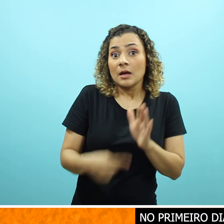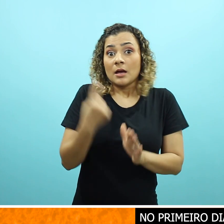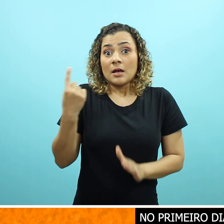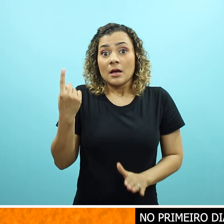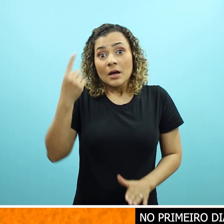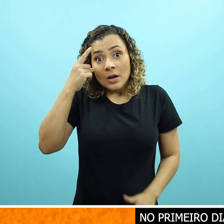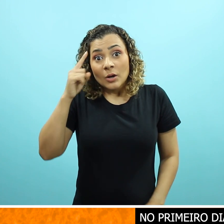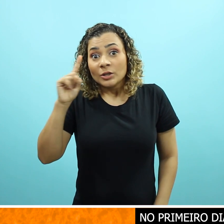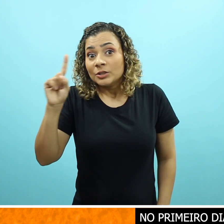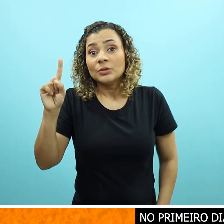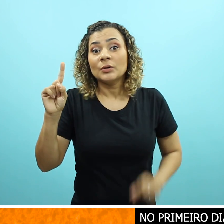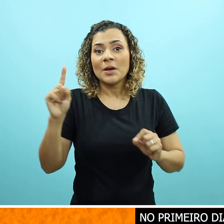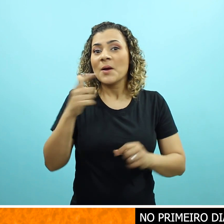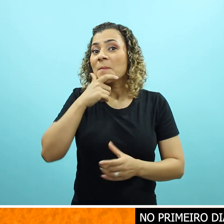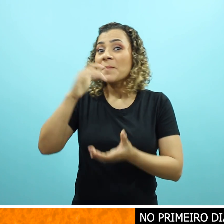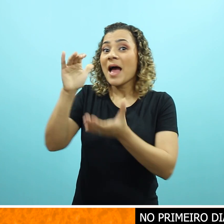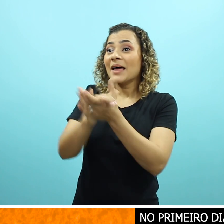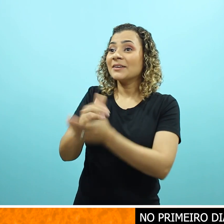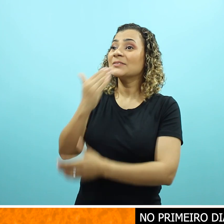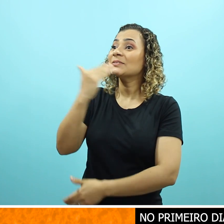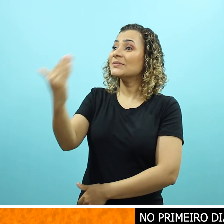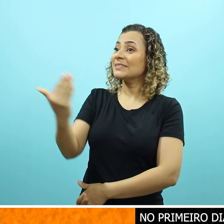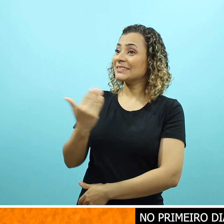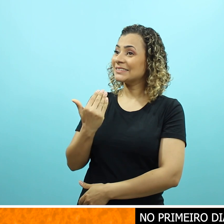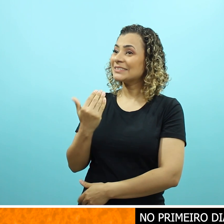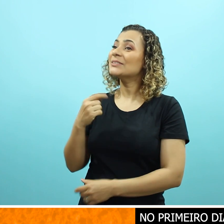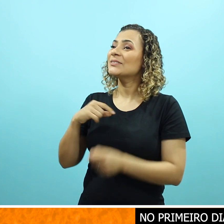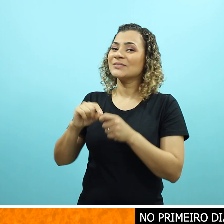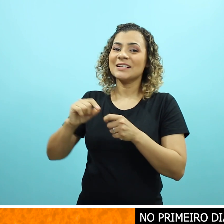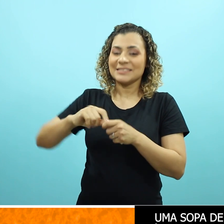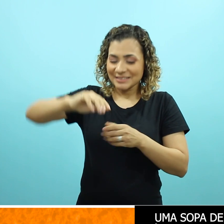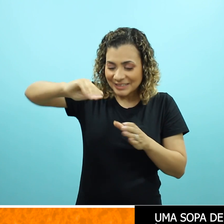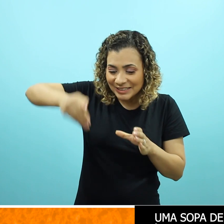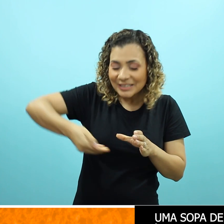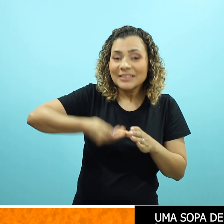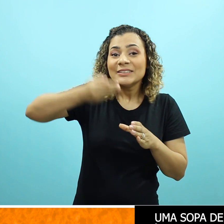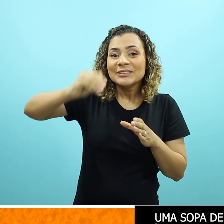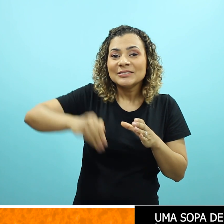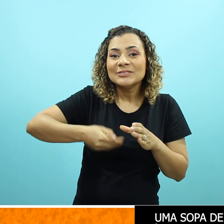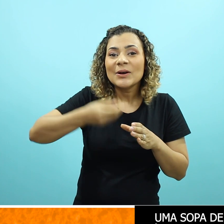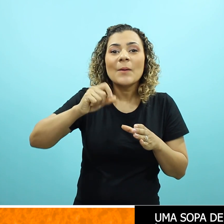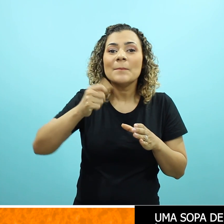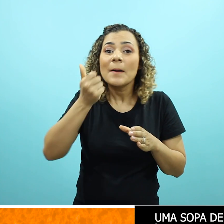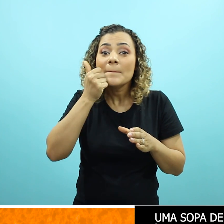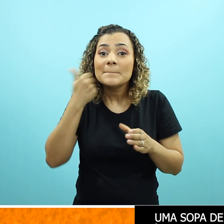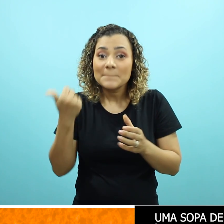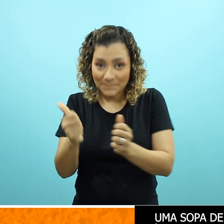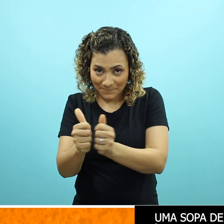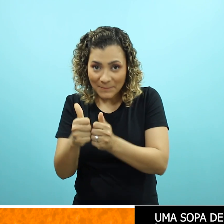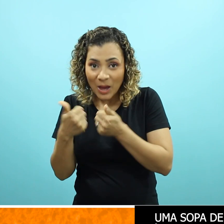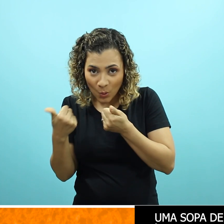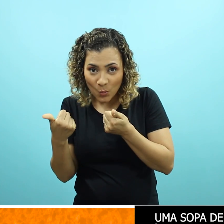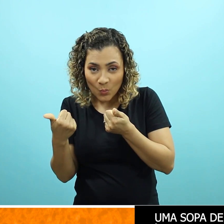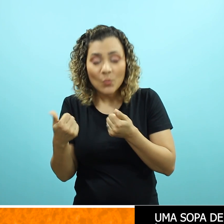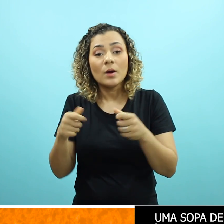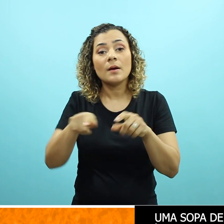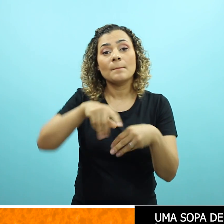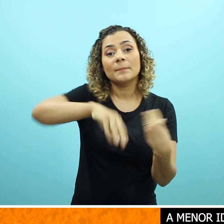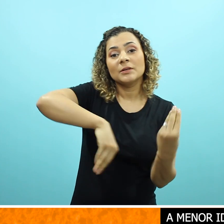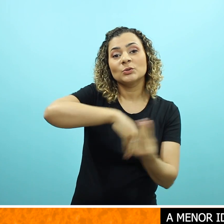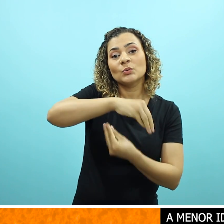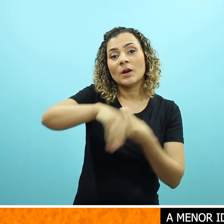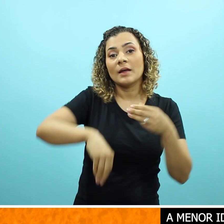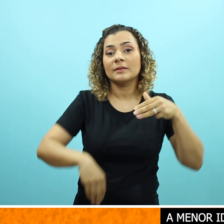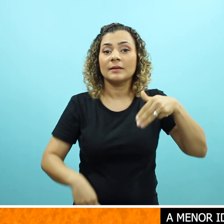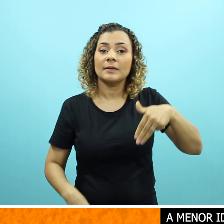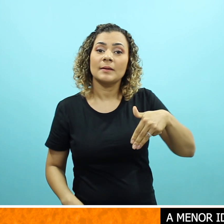No primeiro dia, o marido pediu-lhe que fizesse uma sopa de pão com miúdos, mas ela não tinha